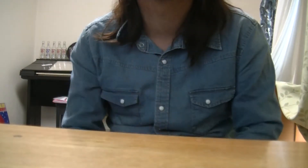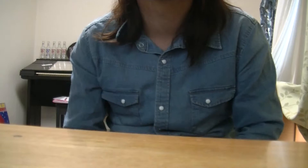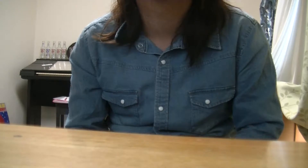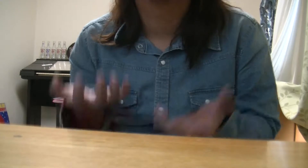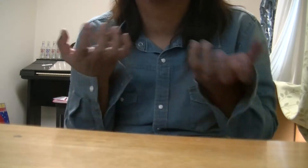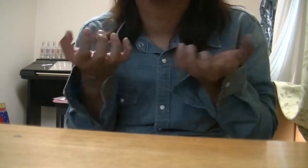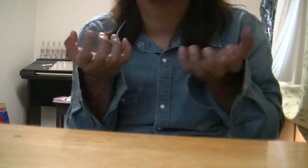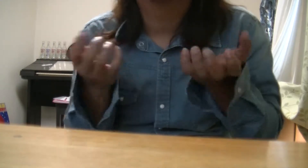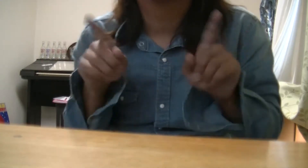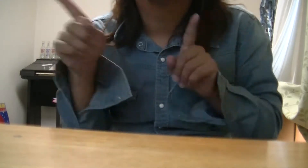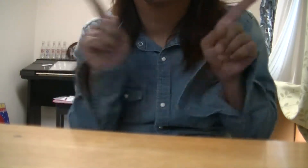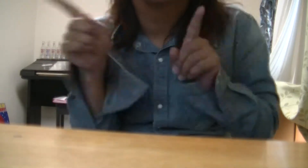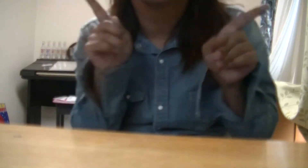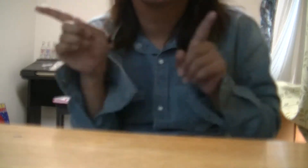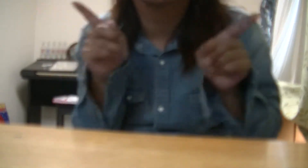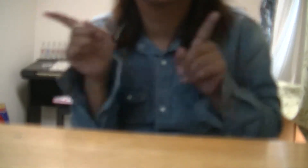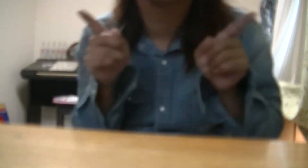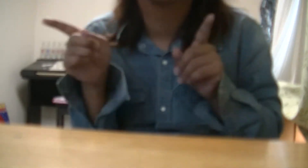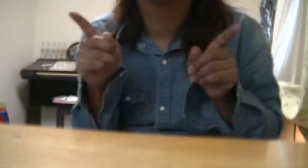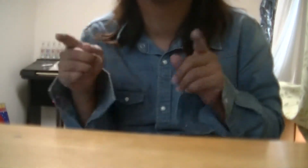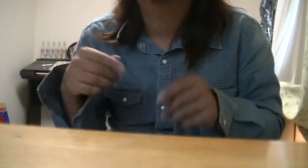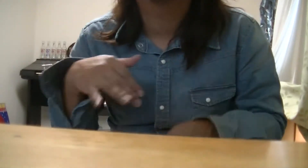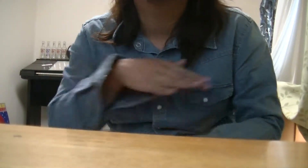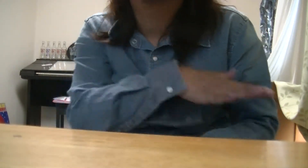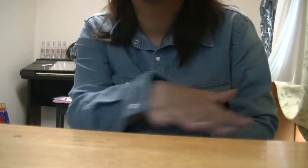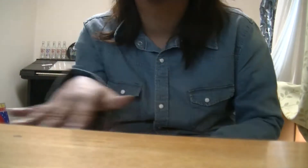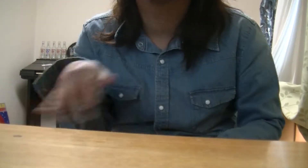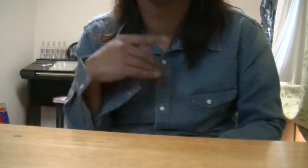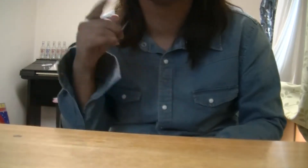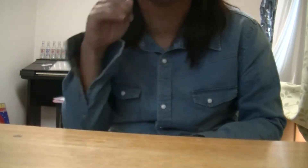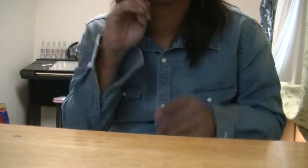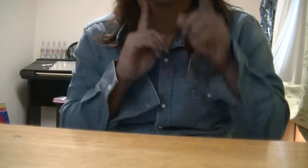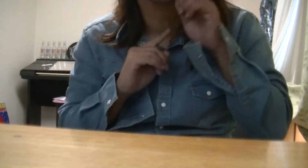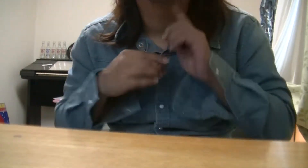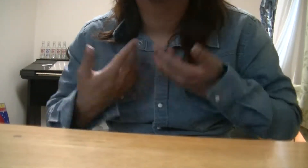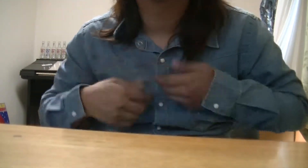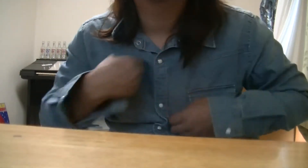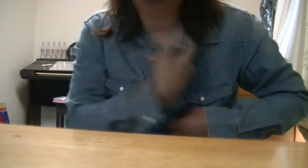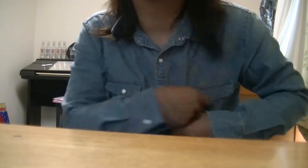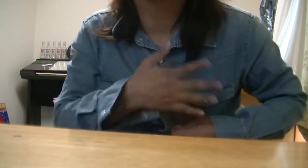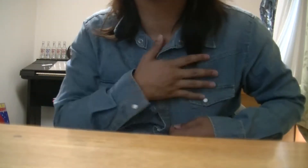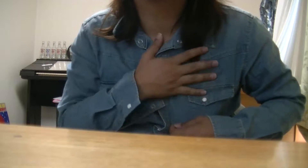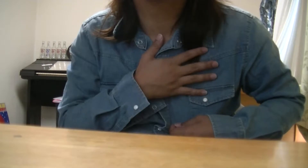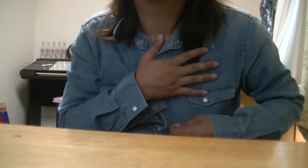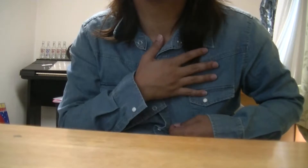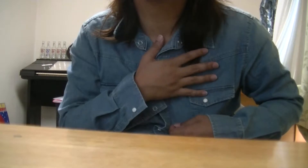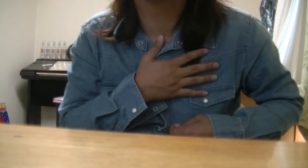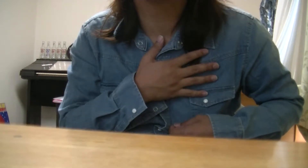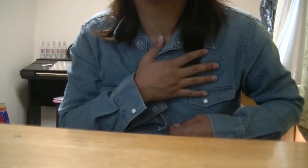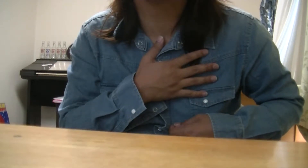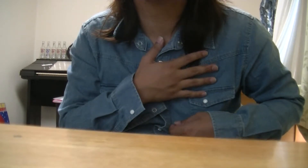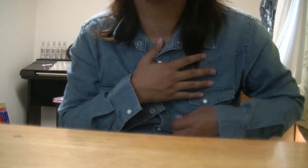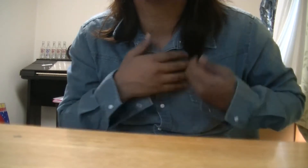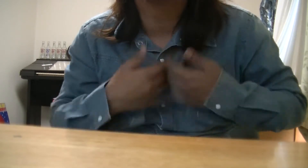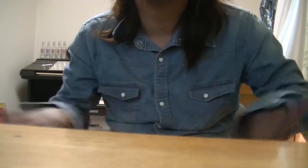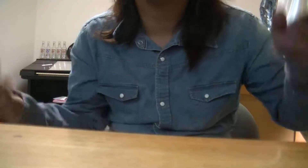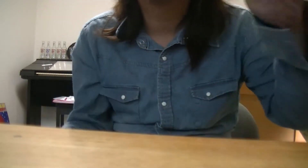感でピリピリしていた、お客様にご迷惑をおかけしているストレスがいっぱいだったお店の雰囲気が最高のチームワーク